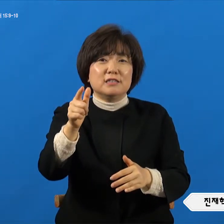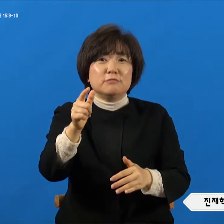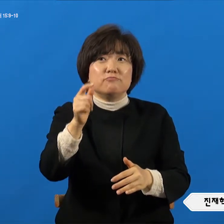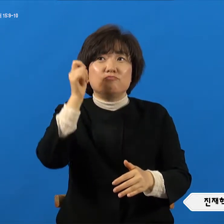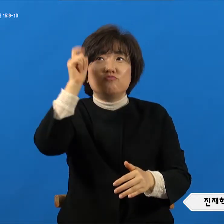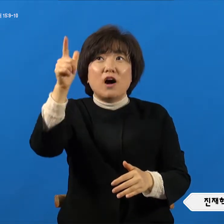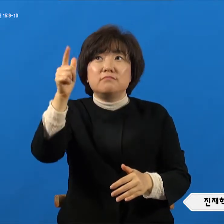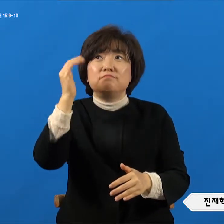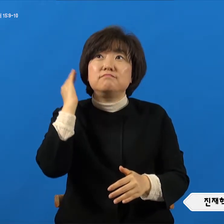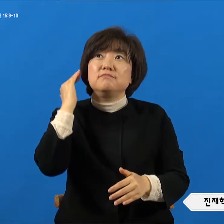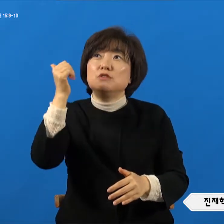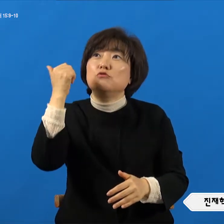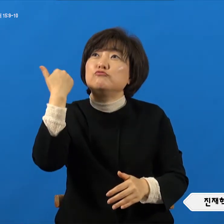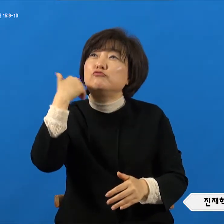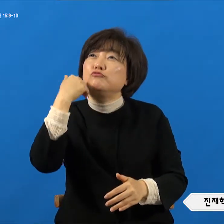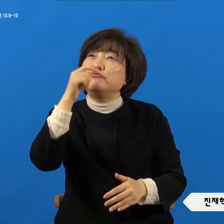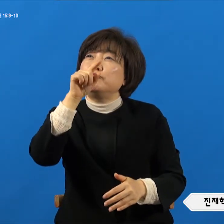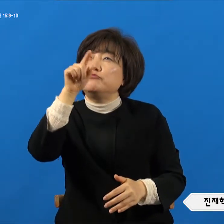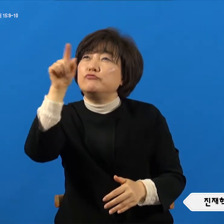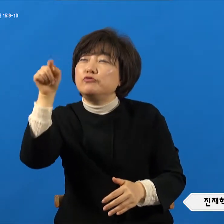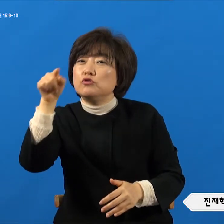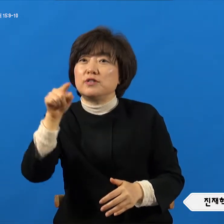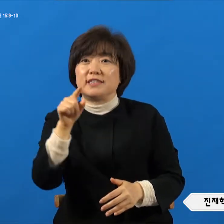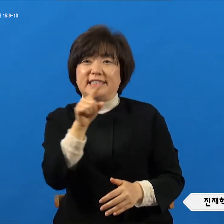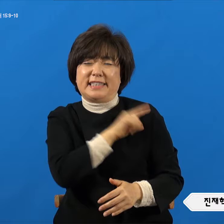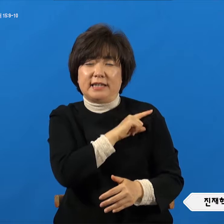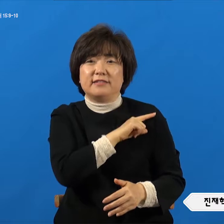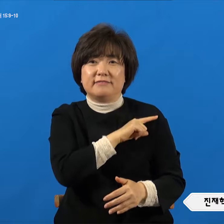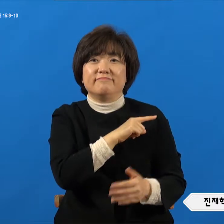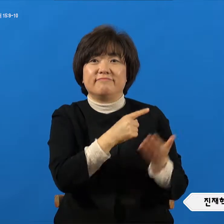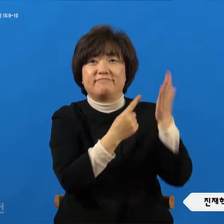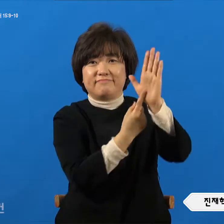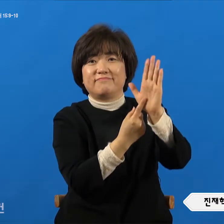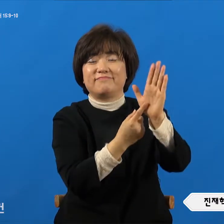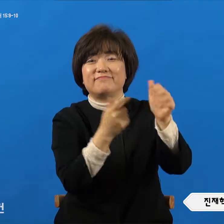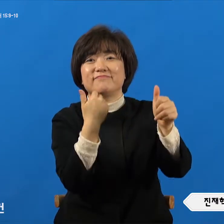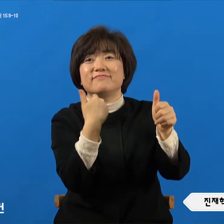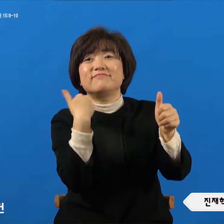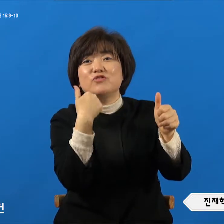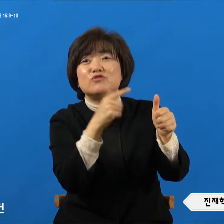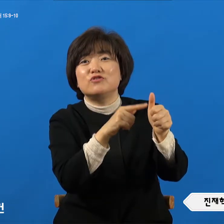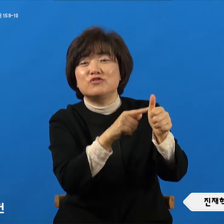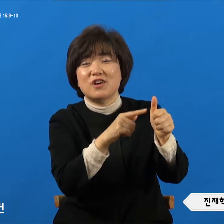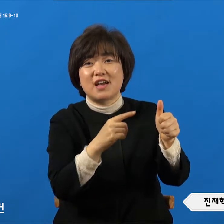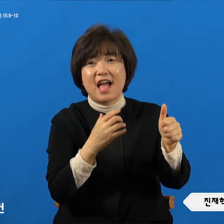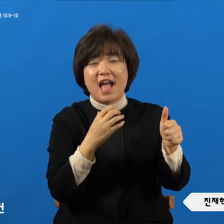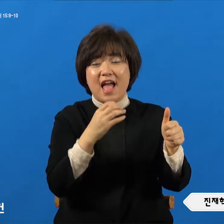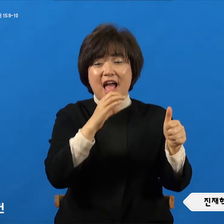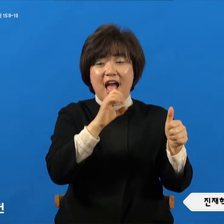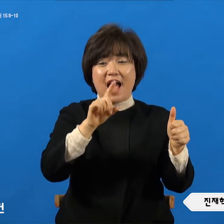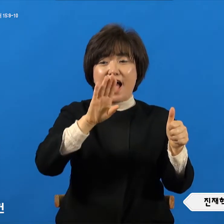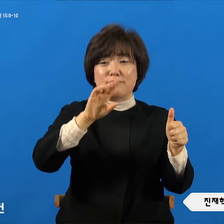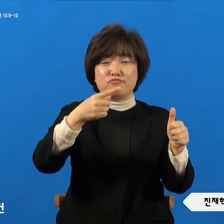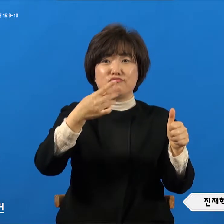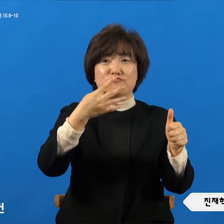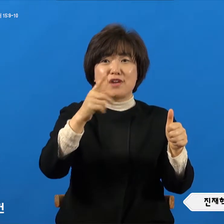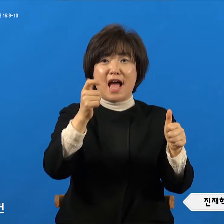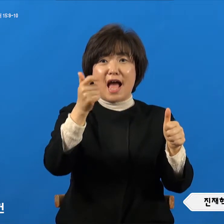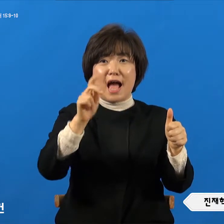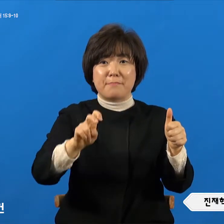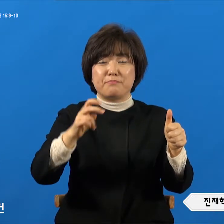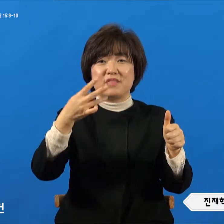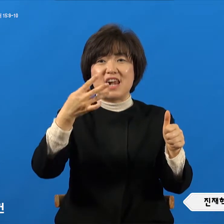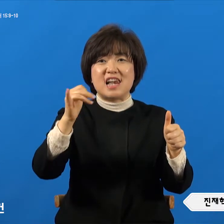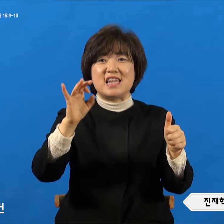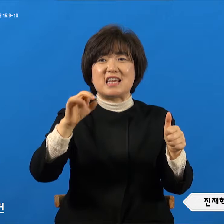생각할 때마다 늘 등장하는 인물이 있습니다. 바로 아브라함 링컨입니다. 이 아브라함 링컨은